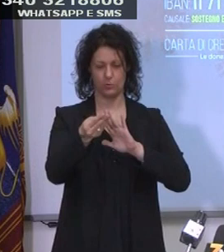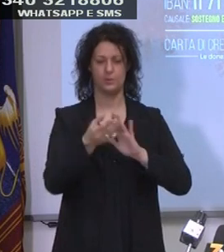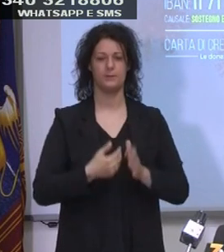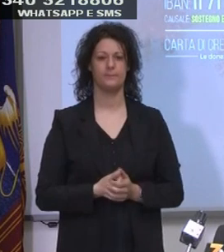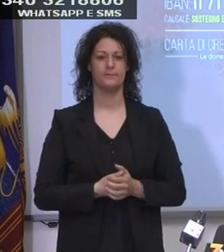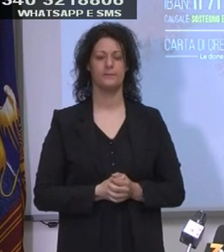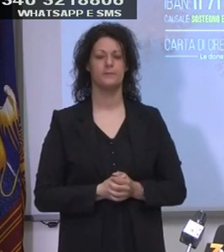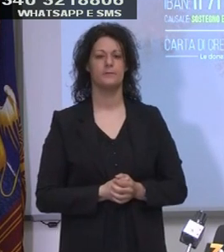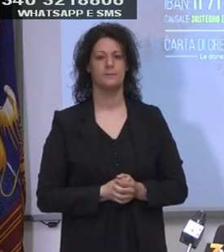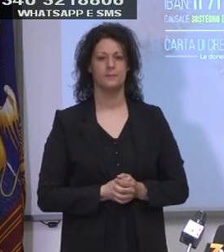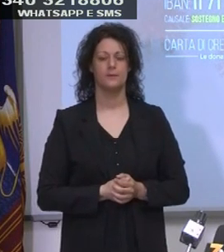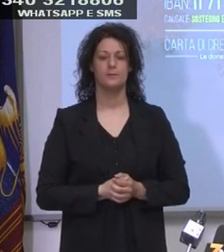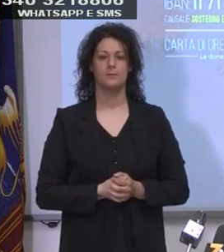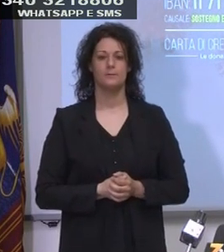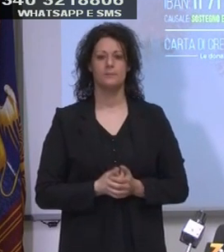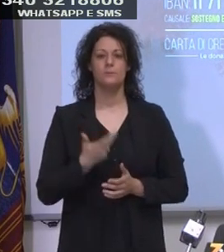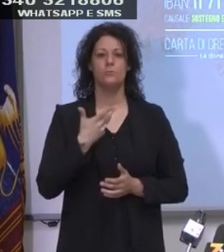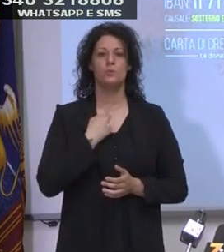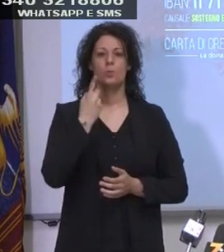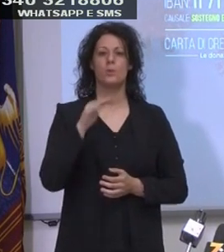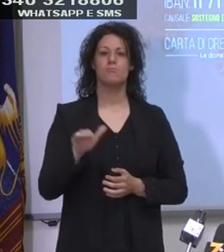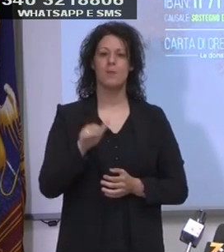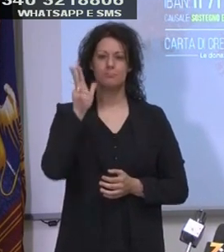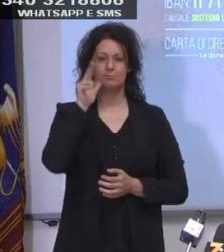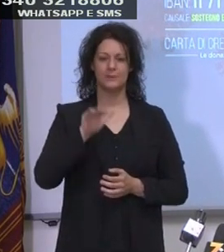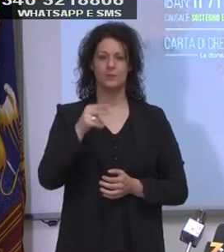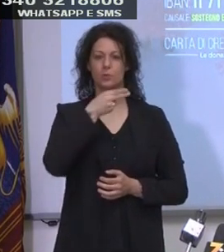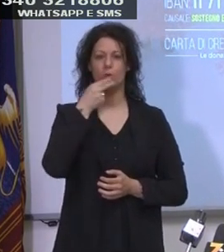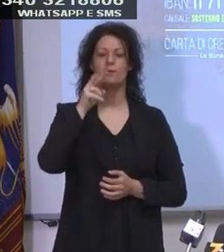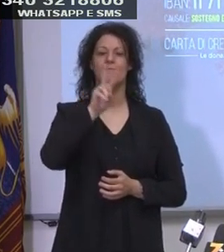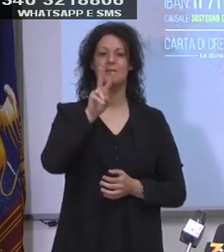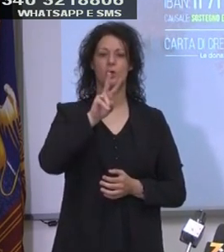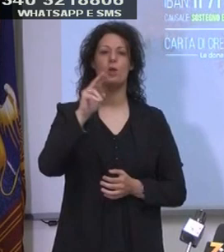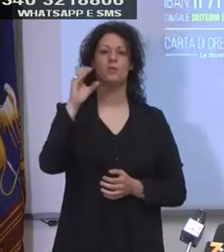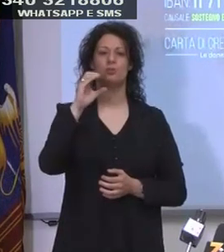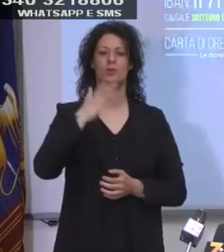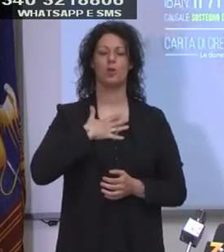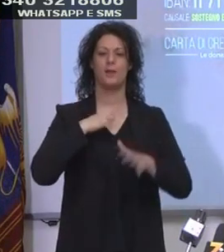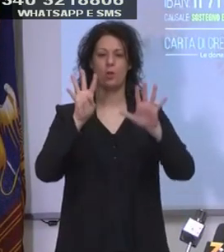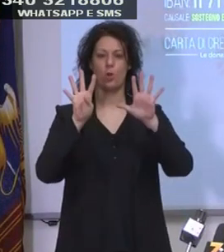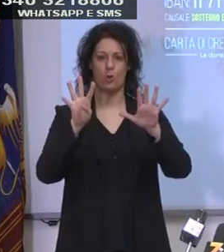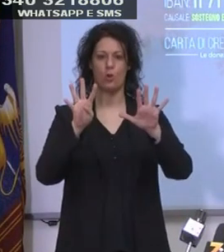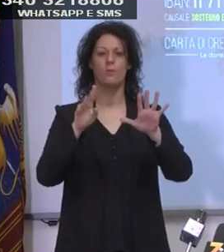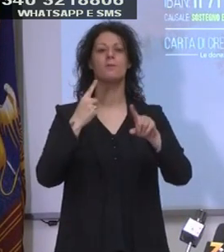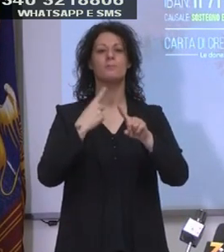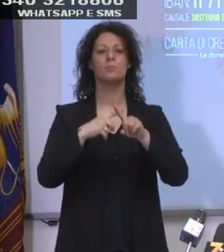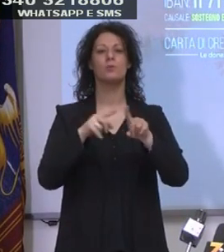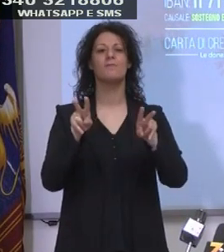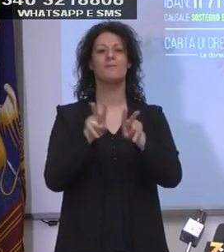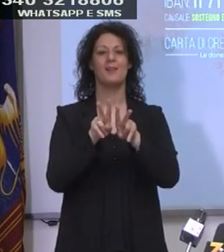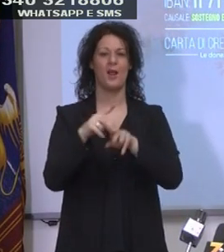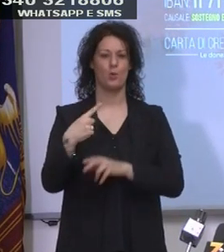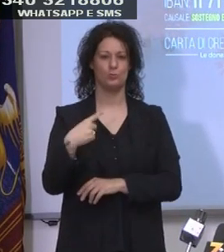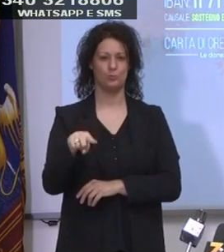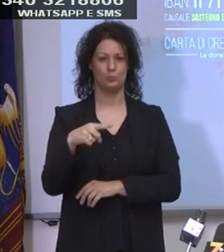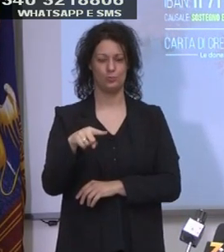domande. C'è una bimba che si chiama Vittoria Cietto, di 9 anni, e il fratello, hanno fatto disegno, è